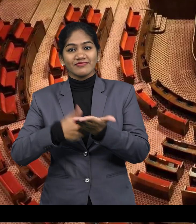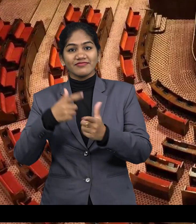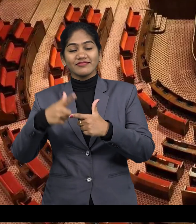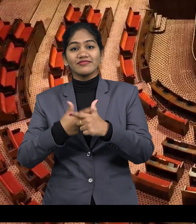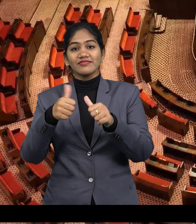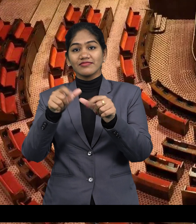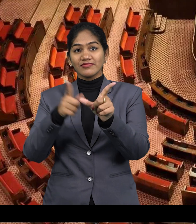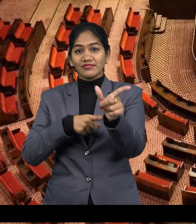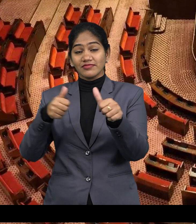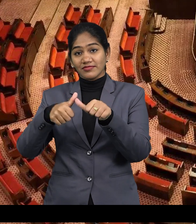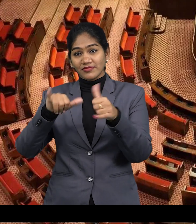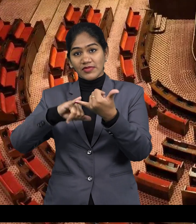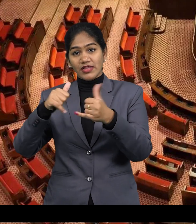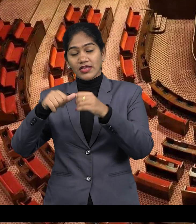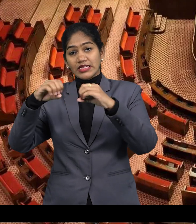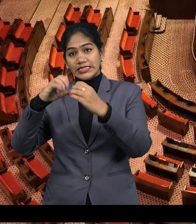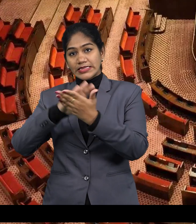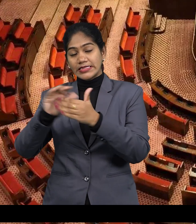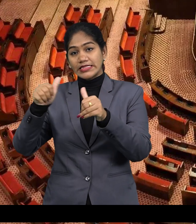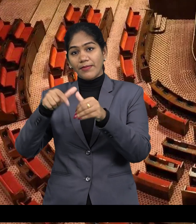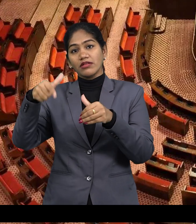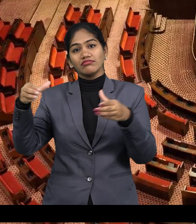రాజ్యాంగ సభ ఎగువ సభ,